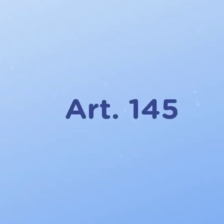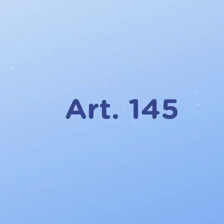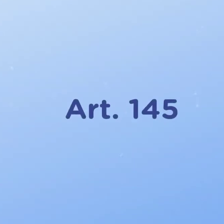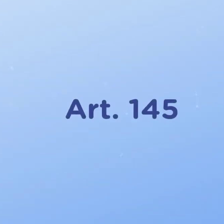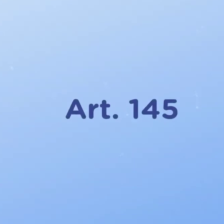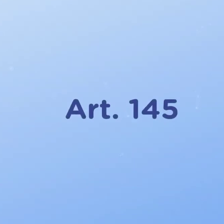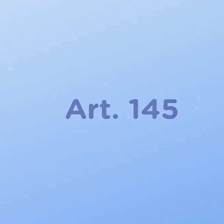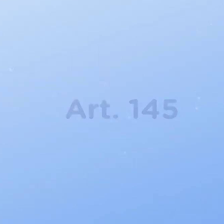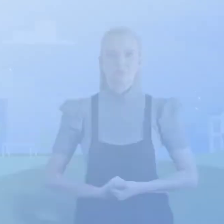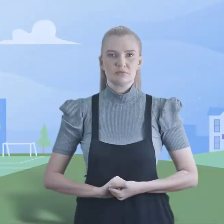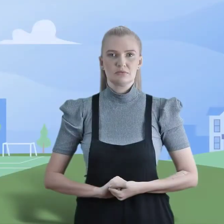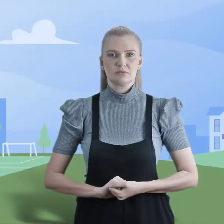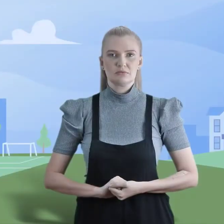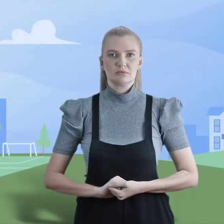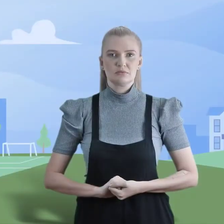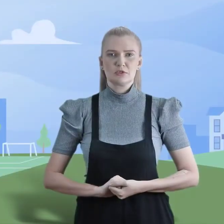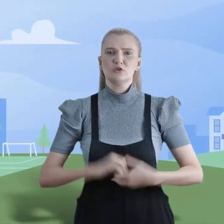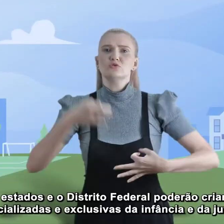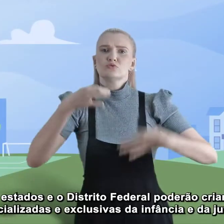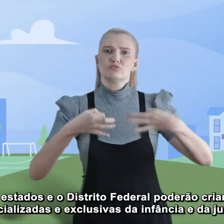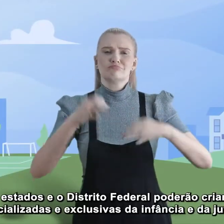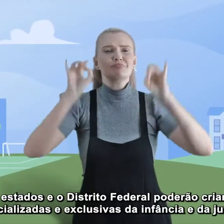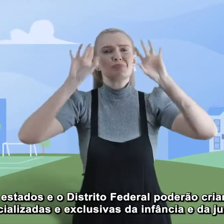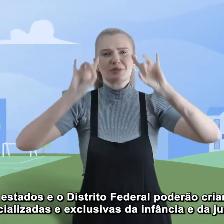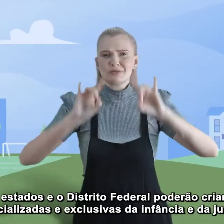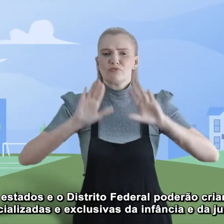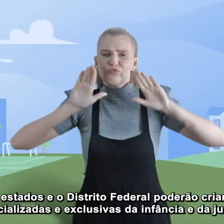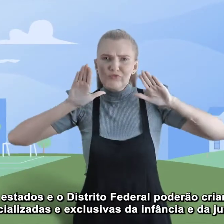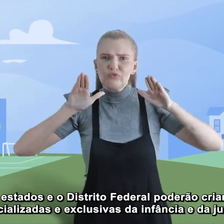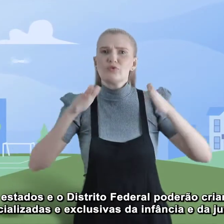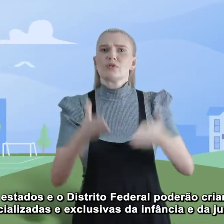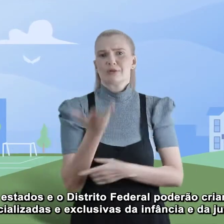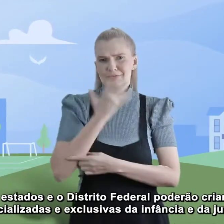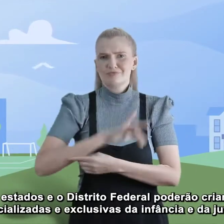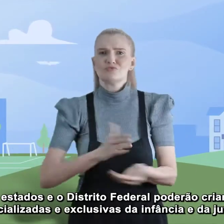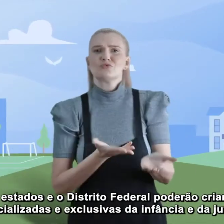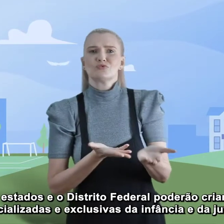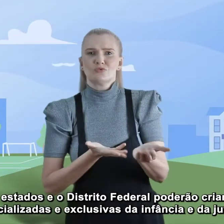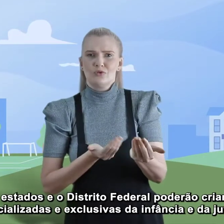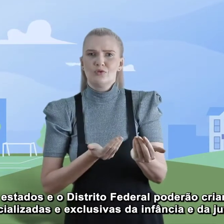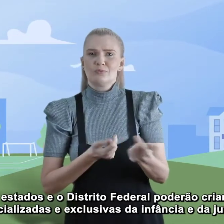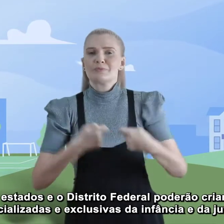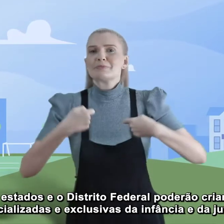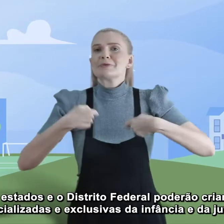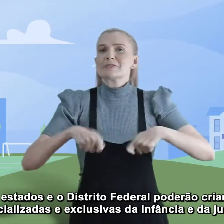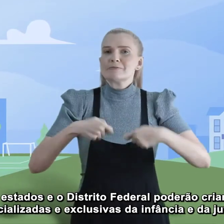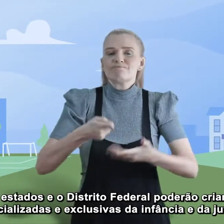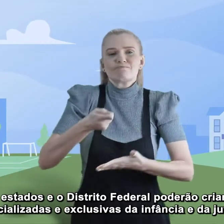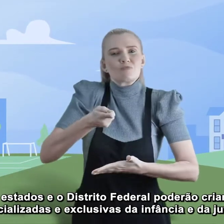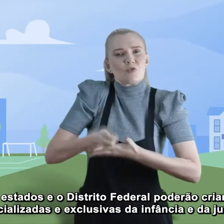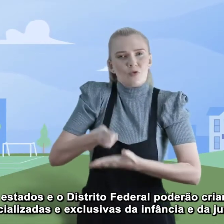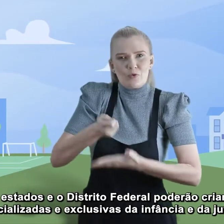Artigo 145. Os estados e o Distrito Federal poderão criar varas especializadas